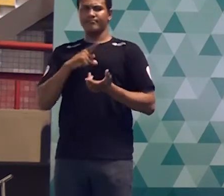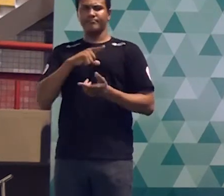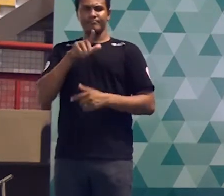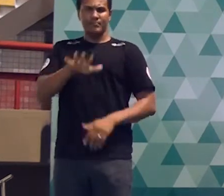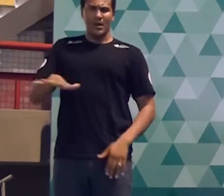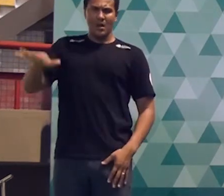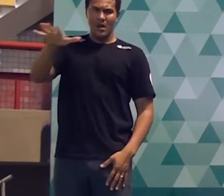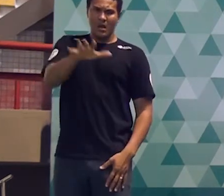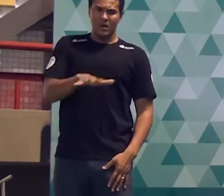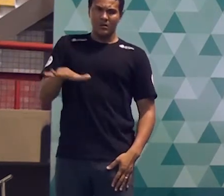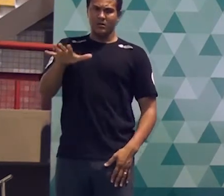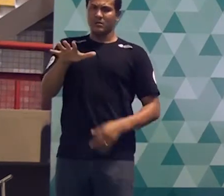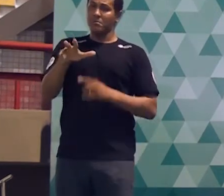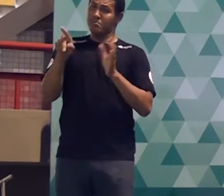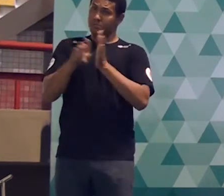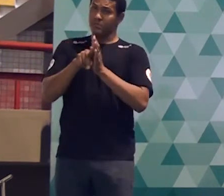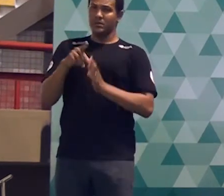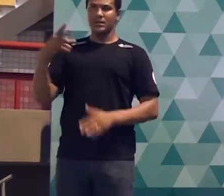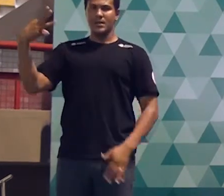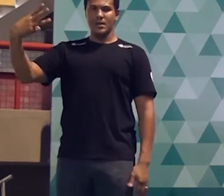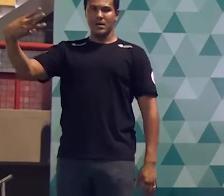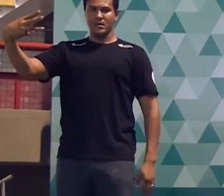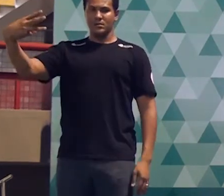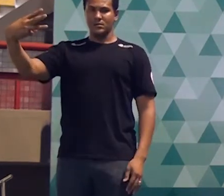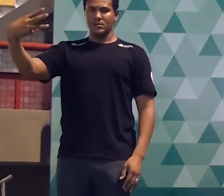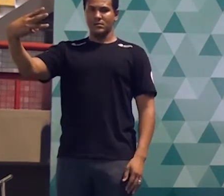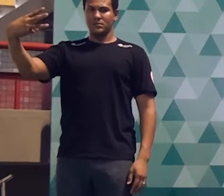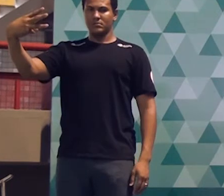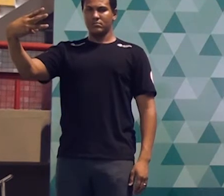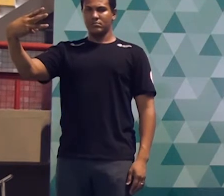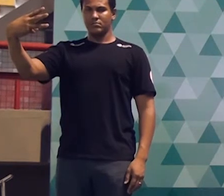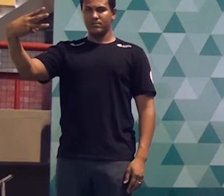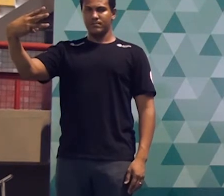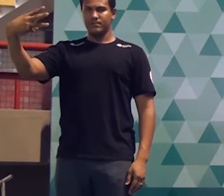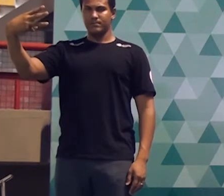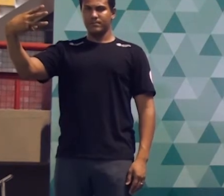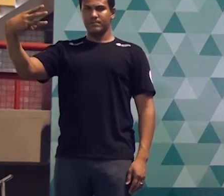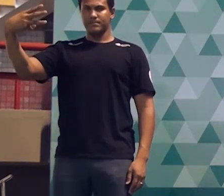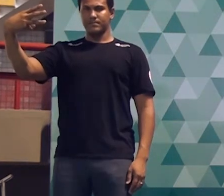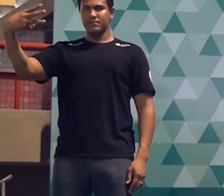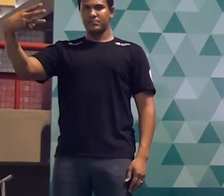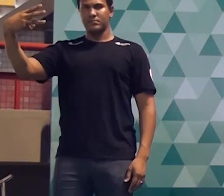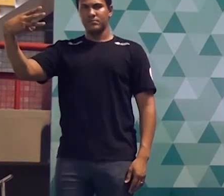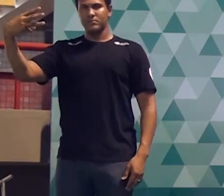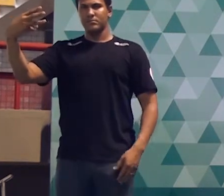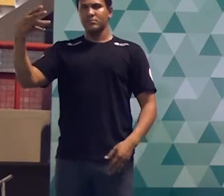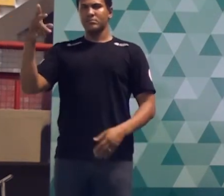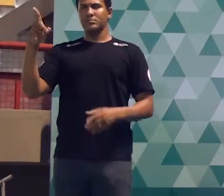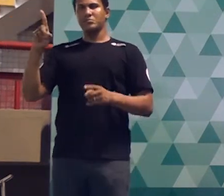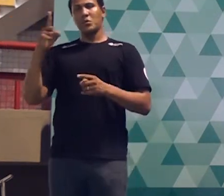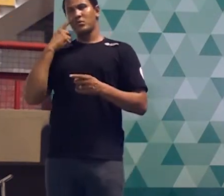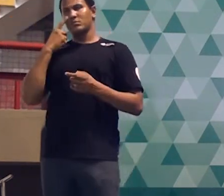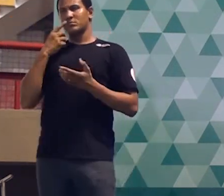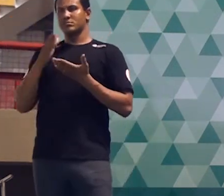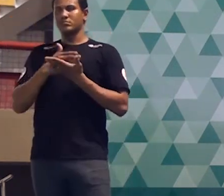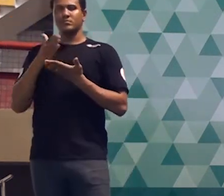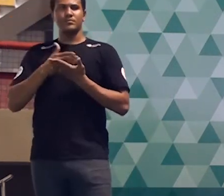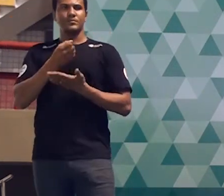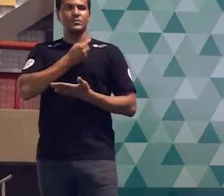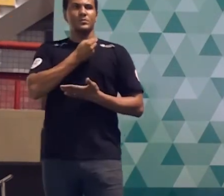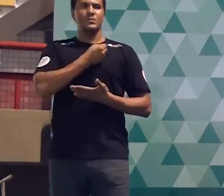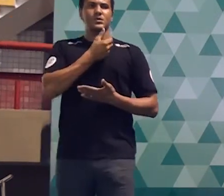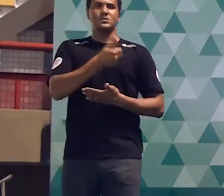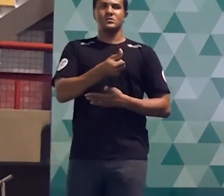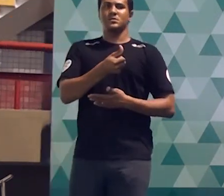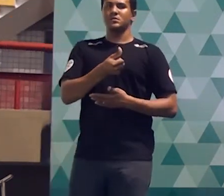área 3. O que que diz essa área 3? Acompanhem comigo na página 6.